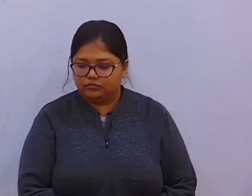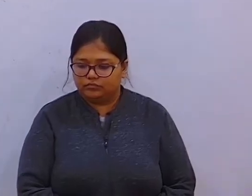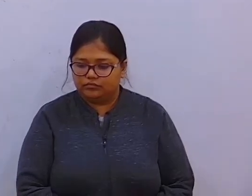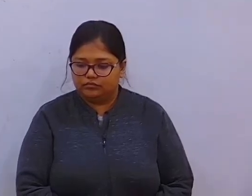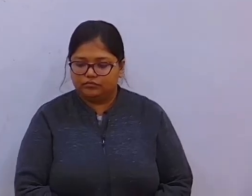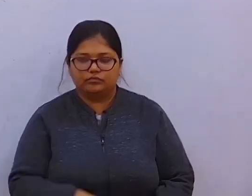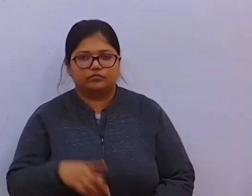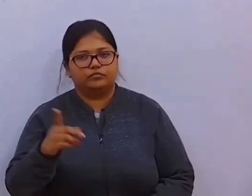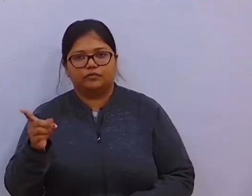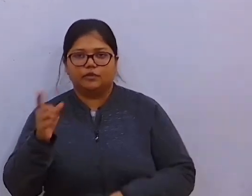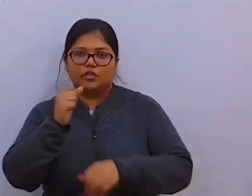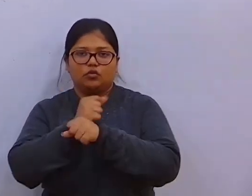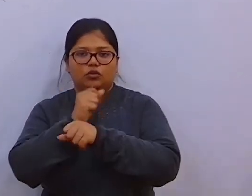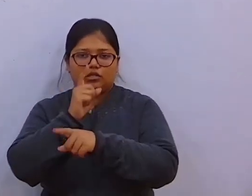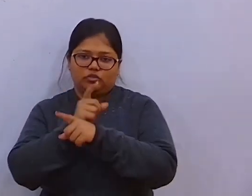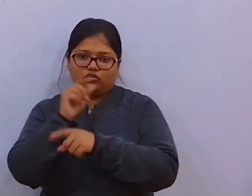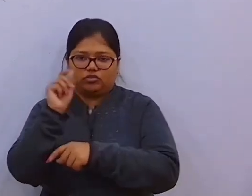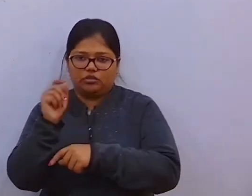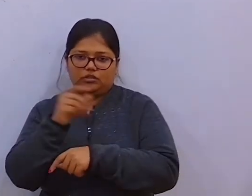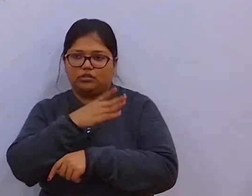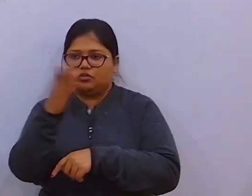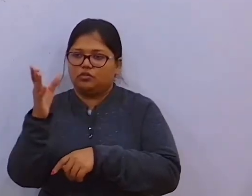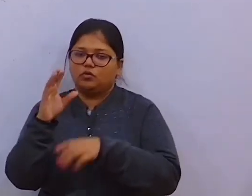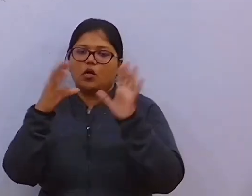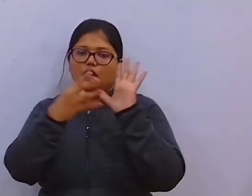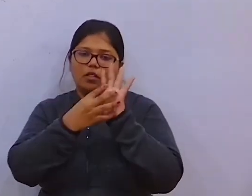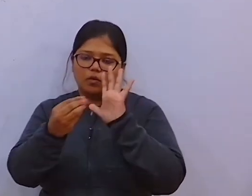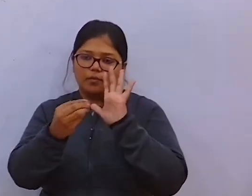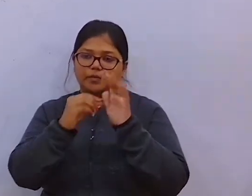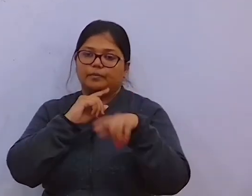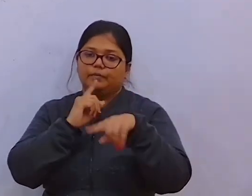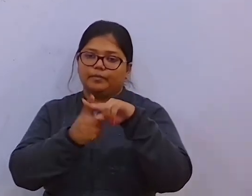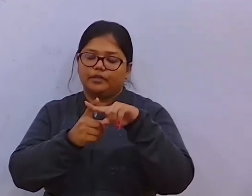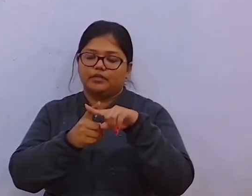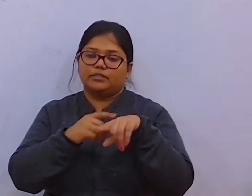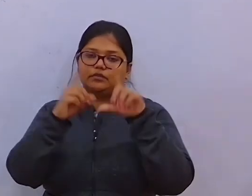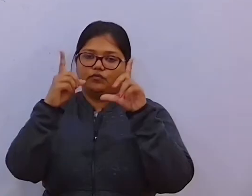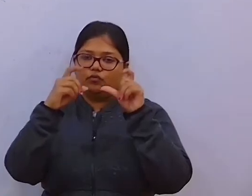लिख लेना थोड़ा सा हेडिंग डाल के,